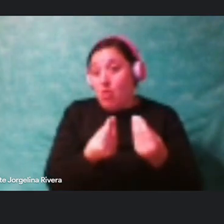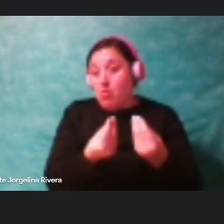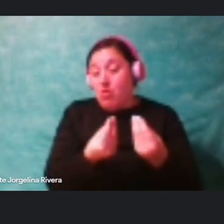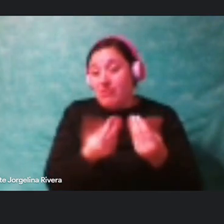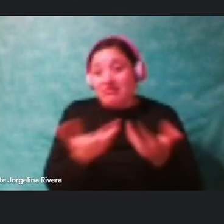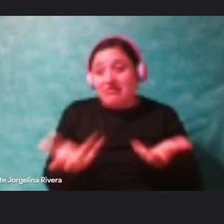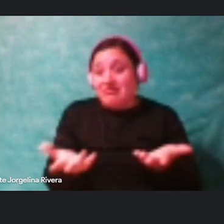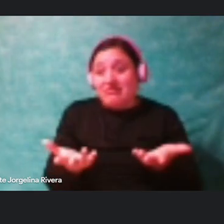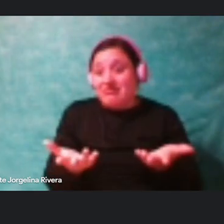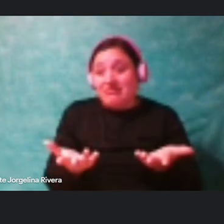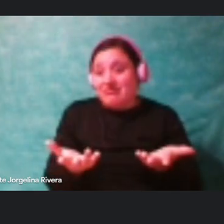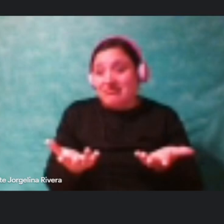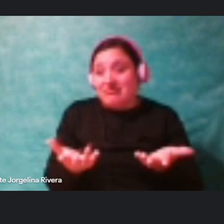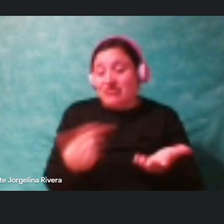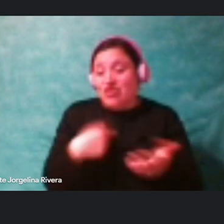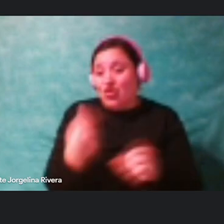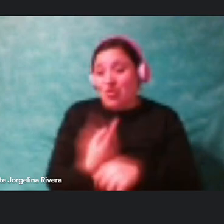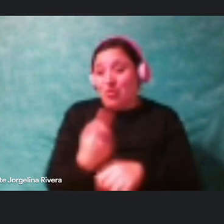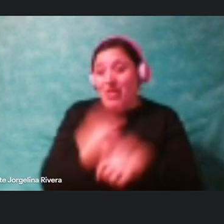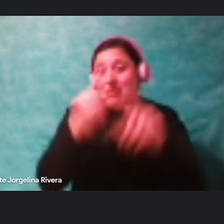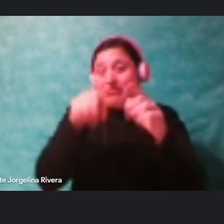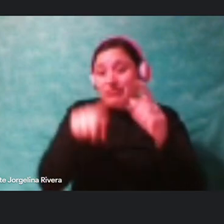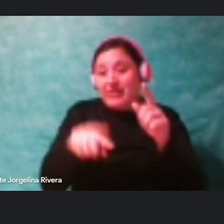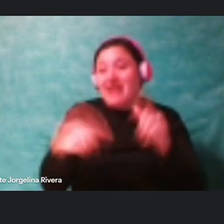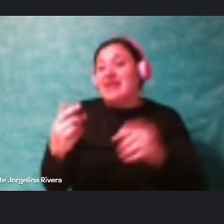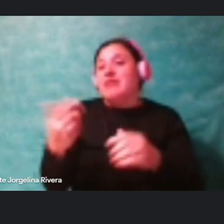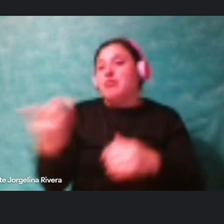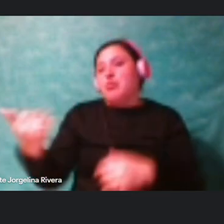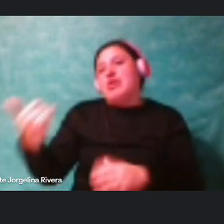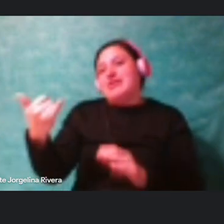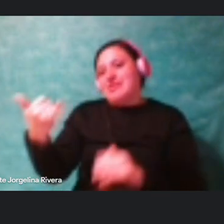no. para fijarte en el texto. Claro.